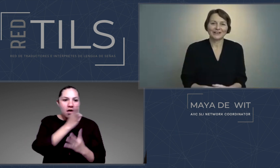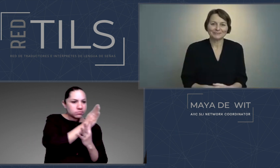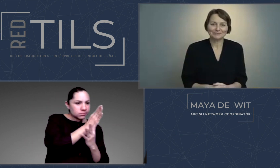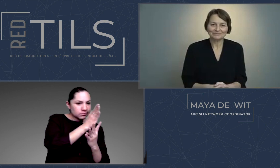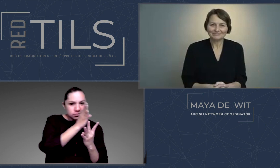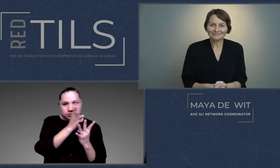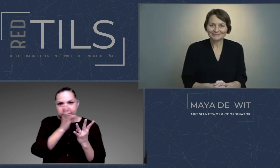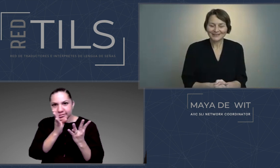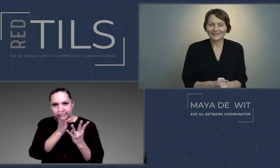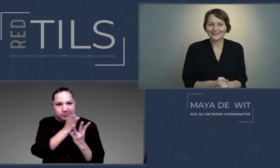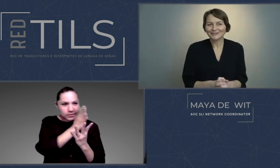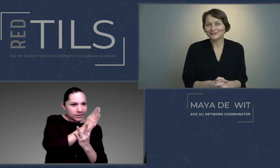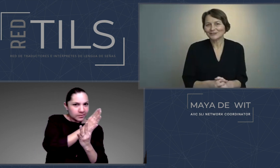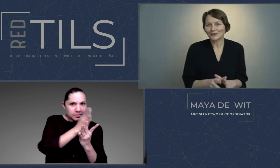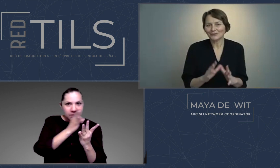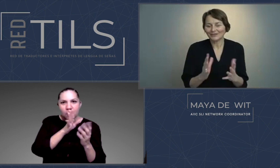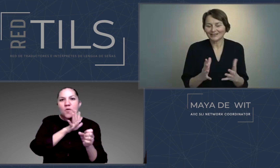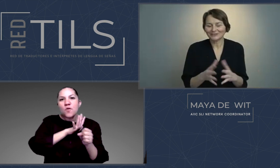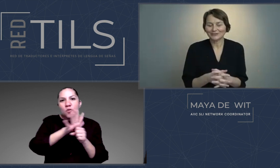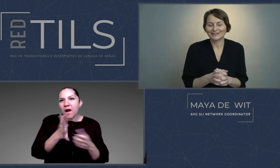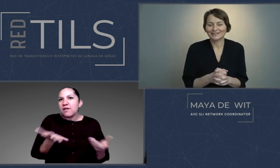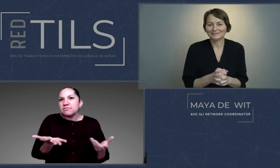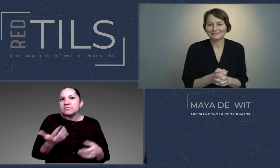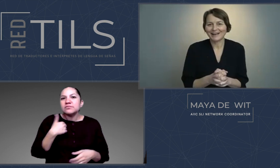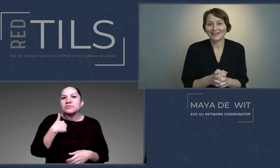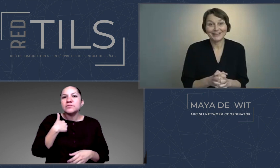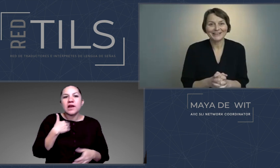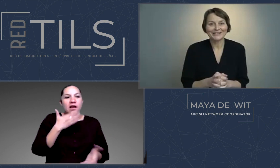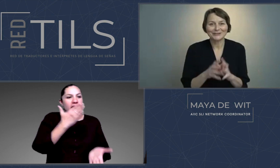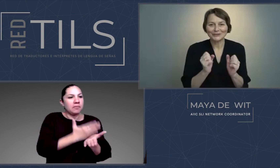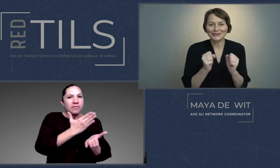hacer, siempre algo que compartir y siempre algo que aprender.